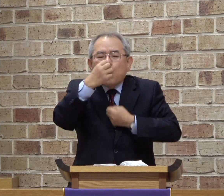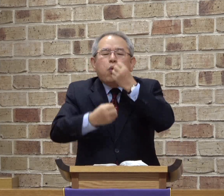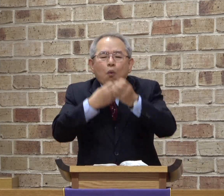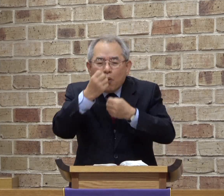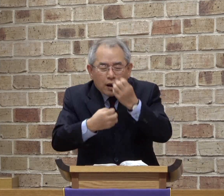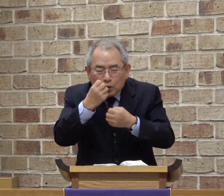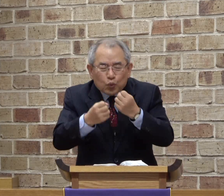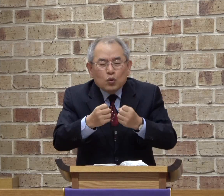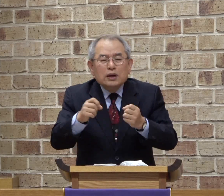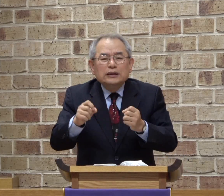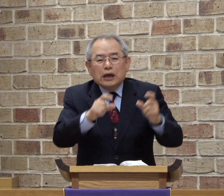차례다.